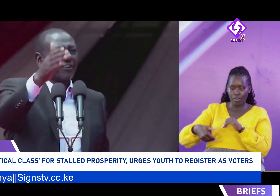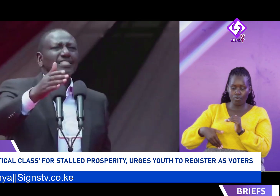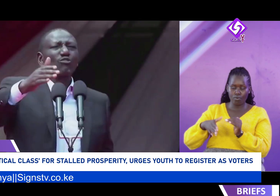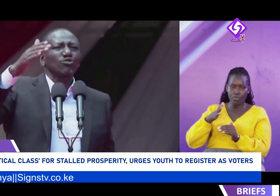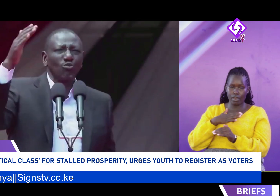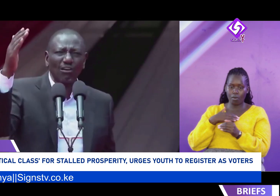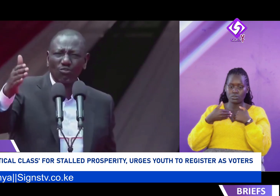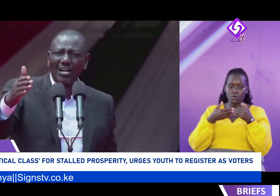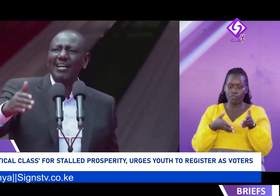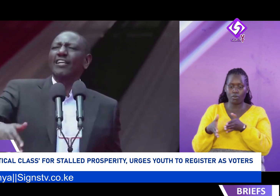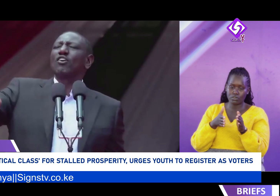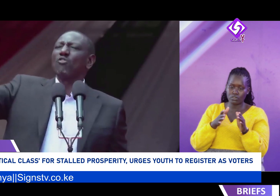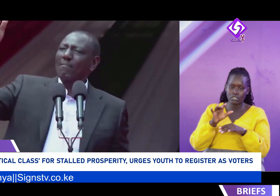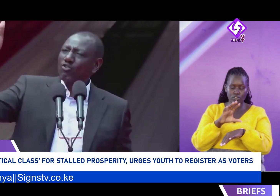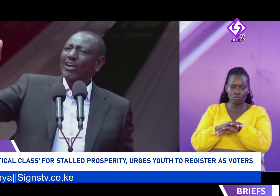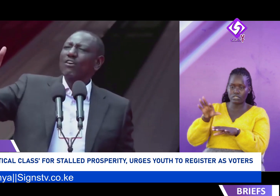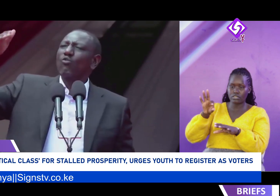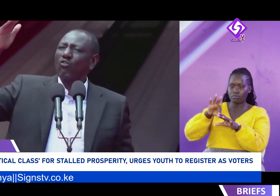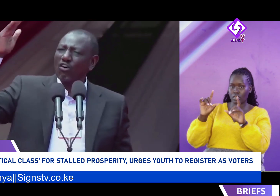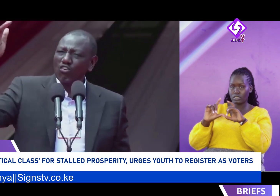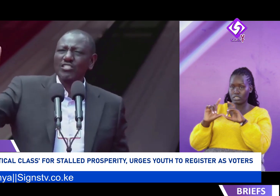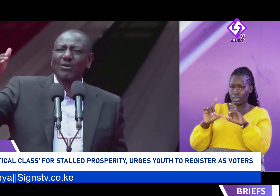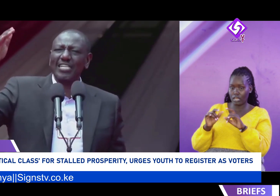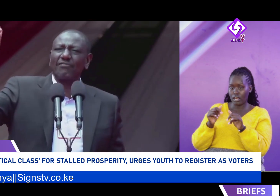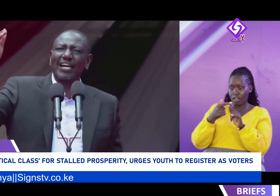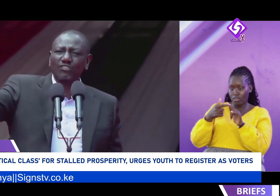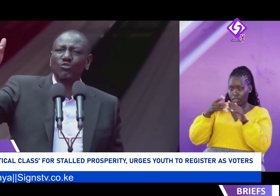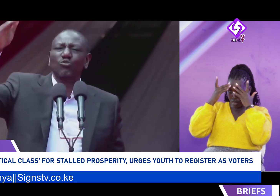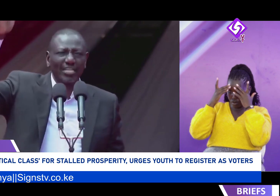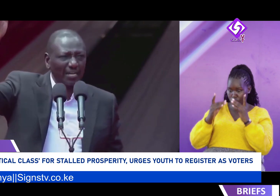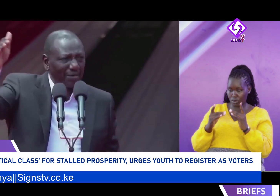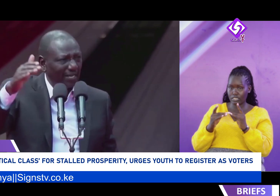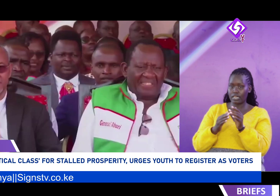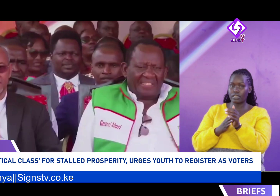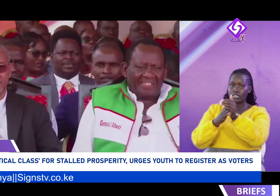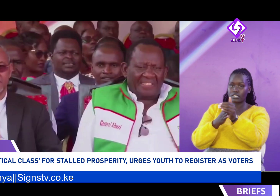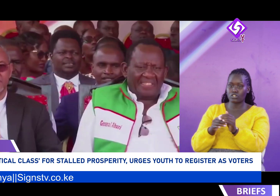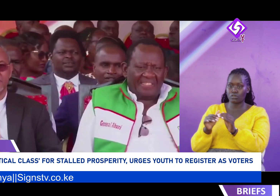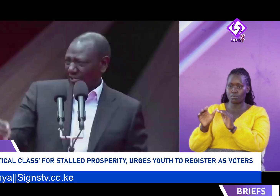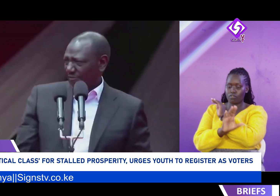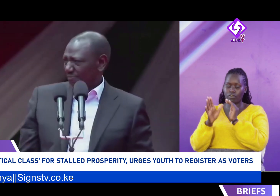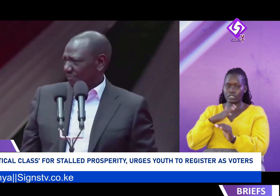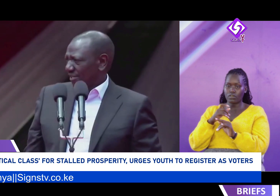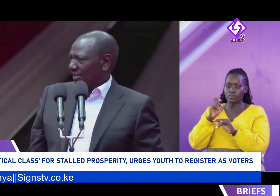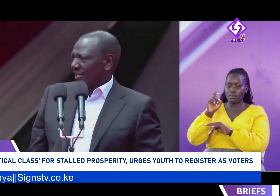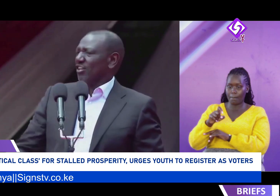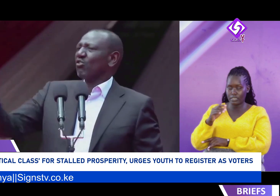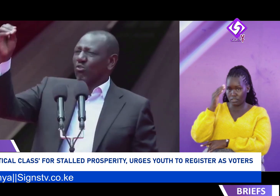nafasi ya kuchukua kura ndio muamue uongozi wa taifa letu tukienda mbele. Lakini mjue hivi, hiyo